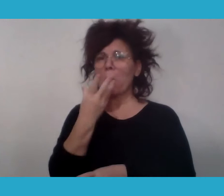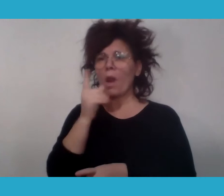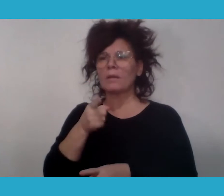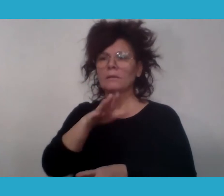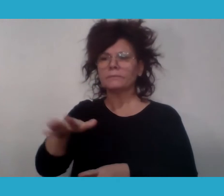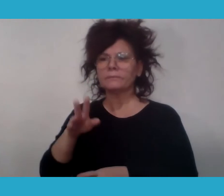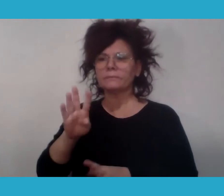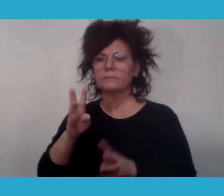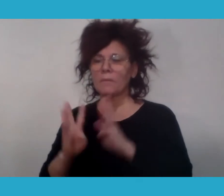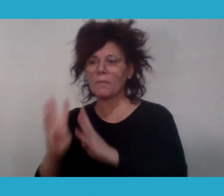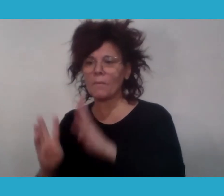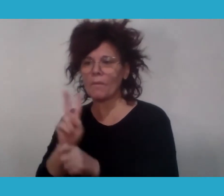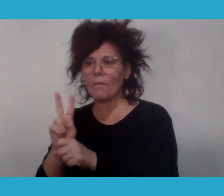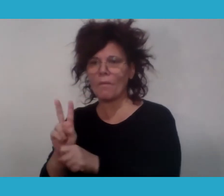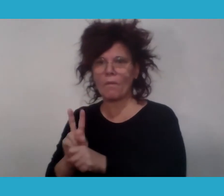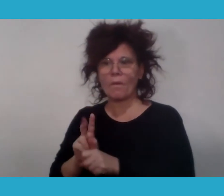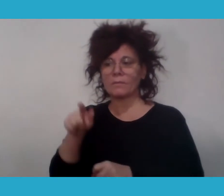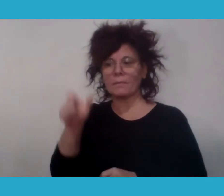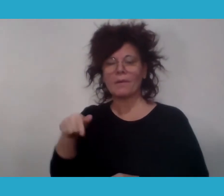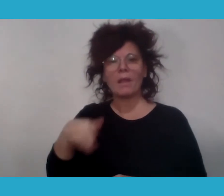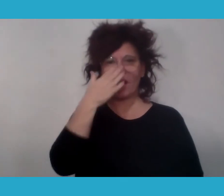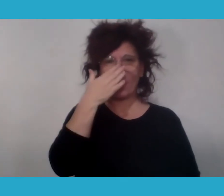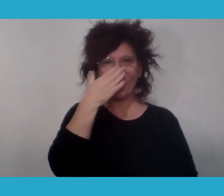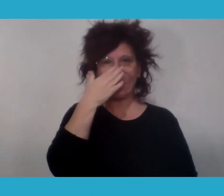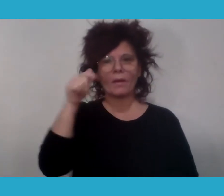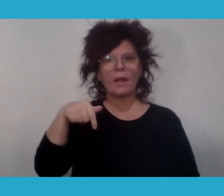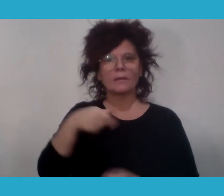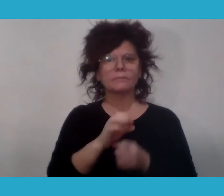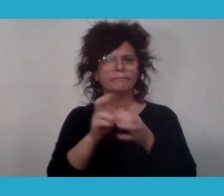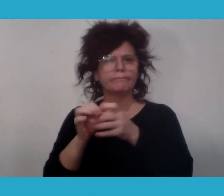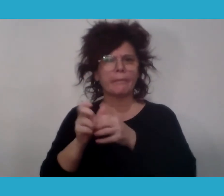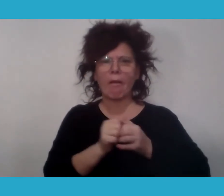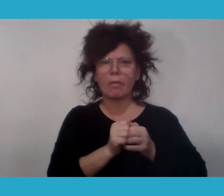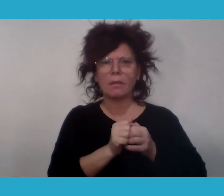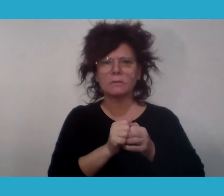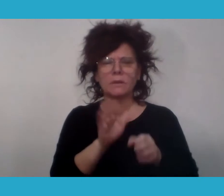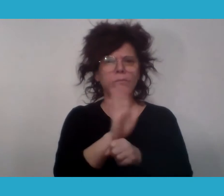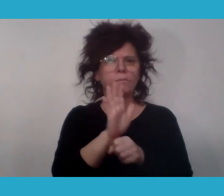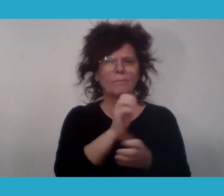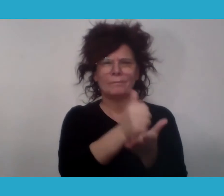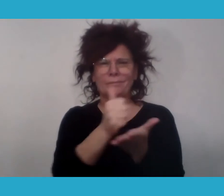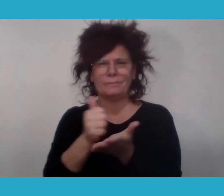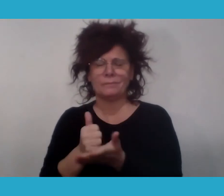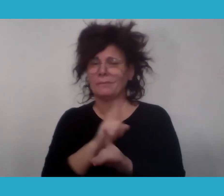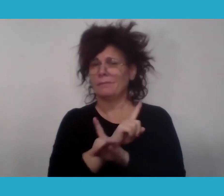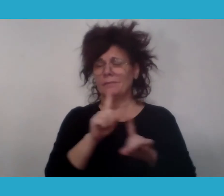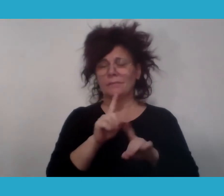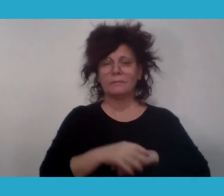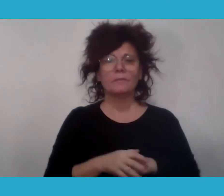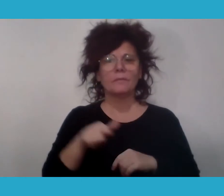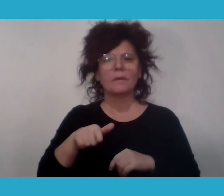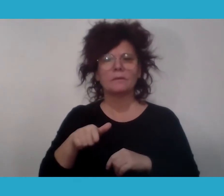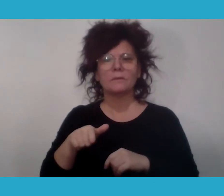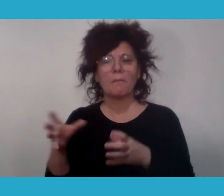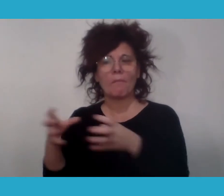y guardaparques de Córdoba capital. Comenta que considera que la presente audiencia pública no es participación. Dice